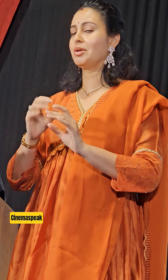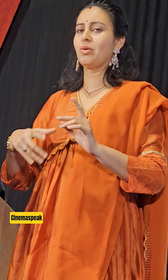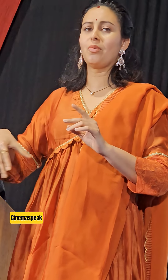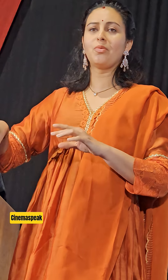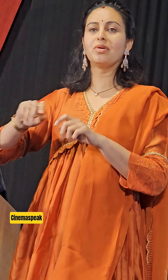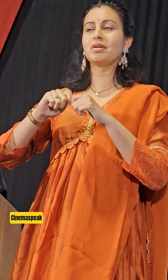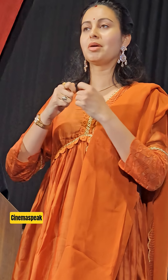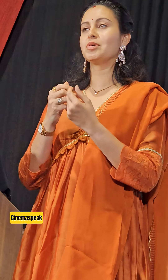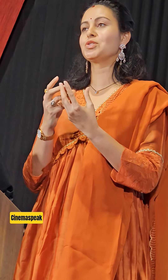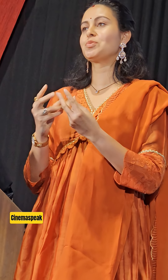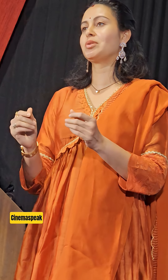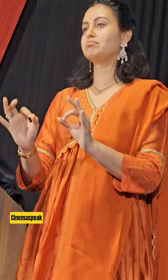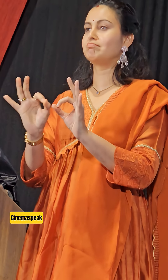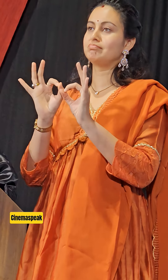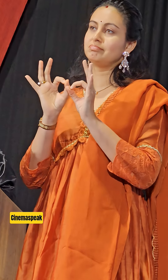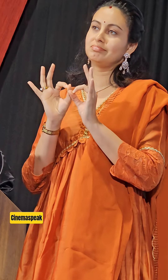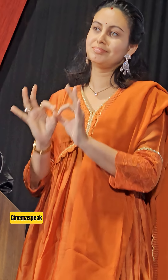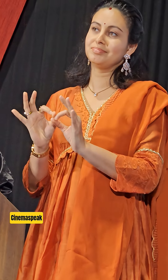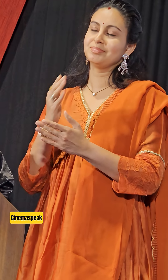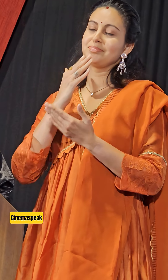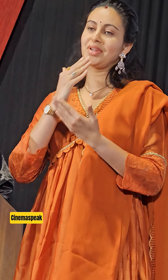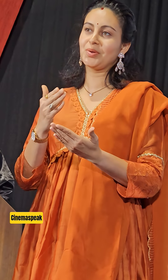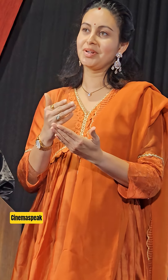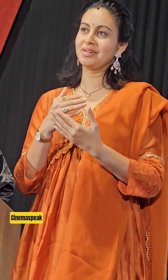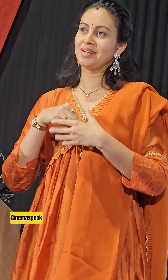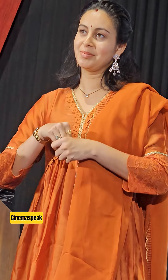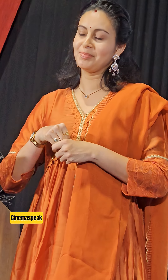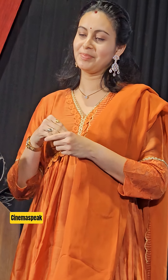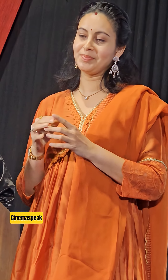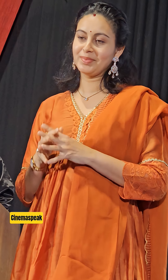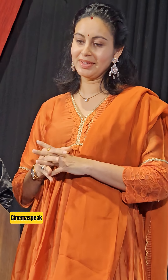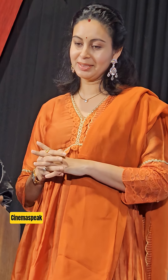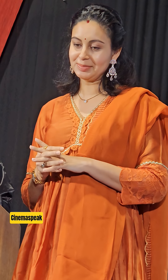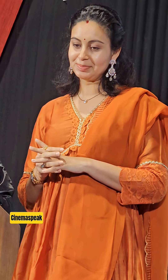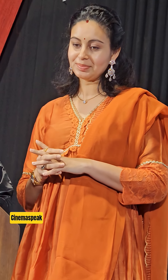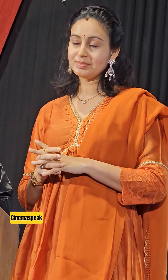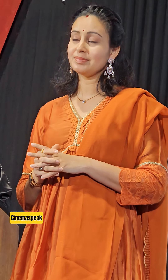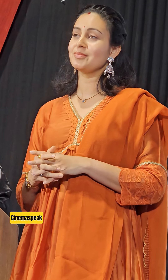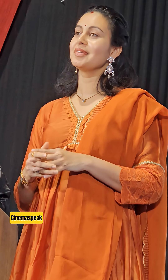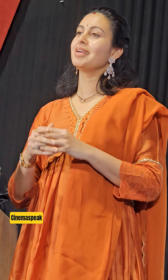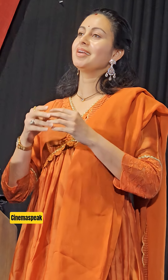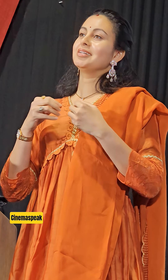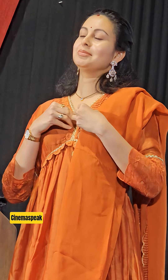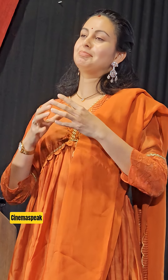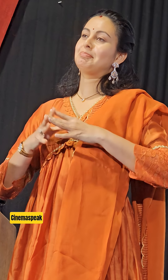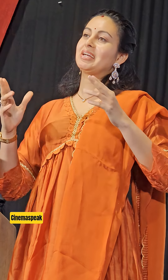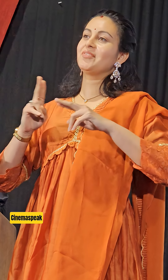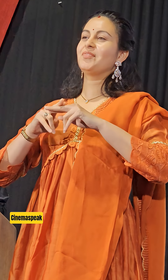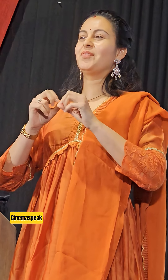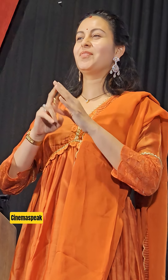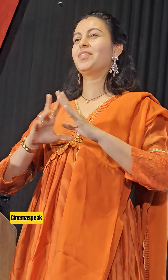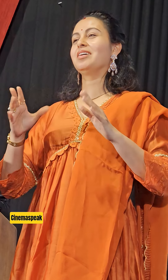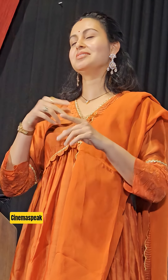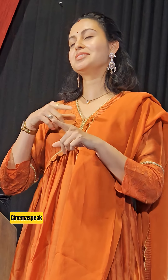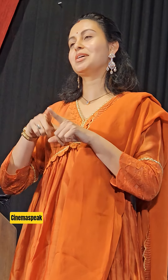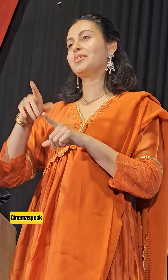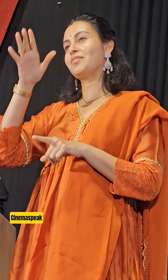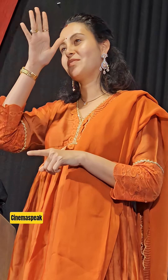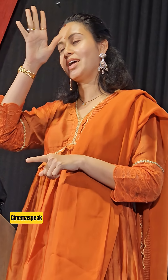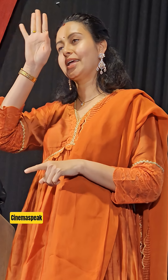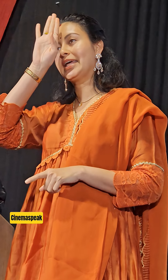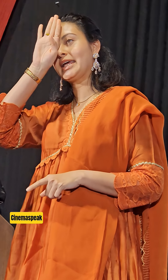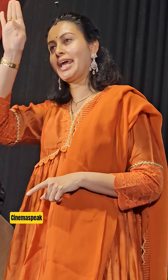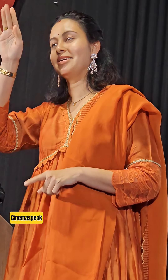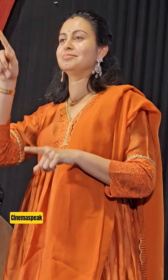ரொம்ப ஸ்மூத்தாக எல்லாமே அந்த ஷூட்டிங் செட்ஸில் எல்லாமே ரொம்ப ஸ்மூத்தாக ஒரு இந்த ப்ராஜெக்ட் போயிருக்கு.